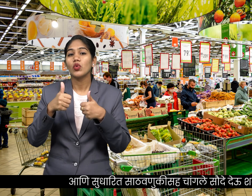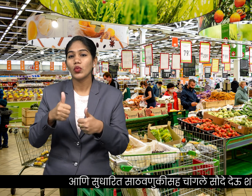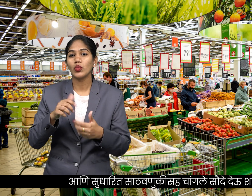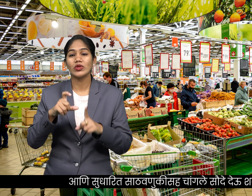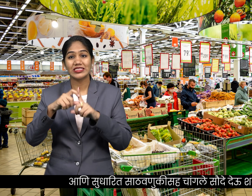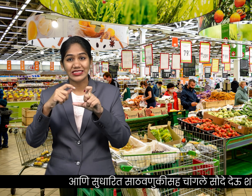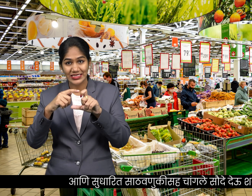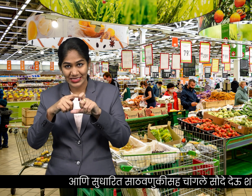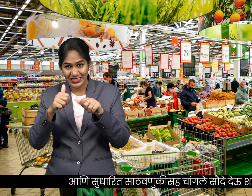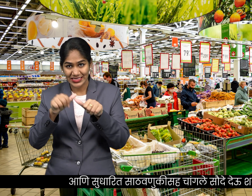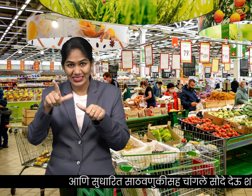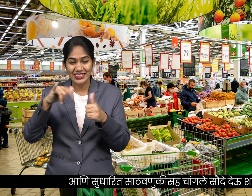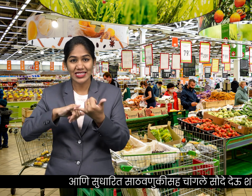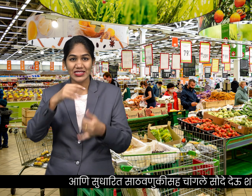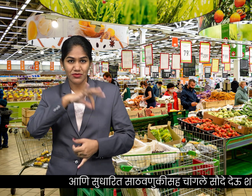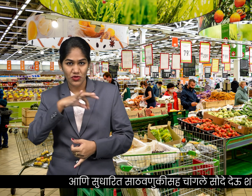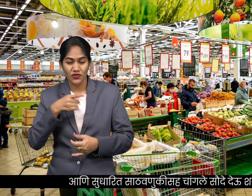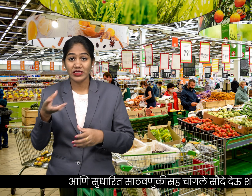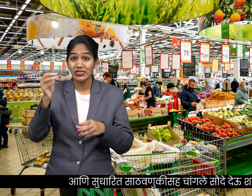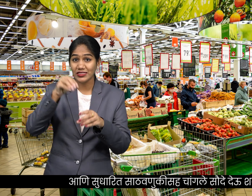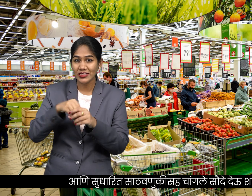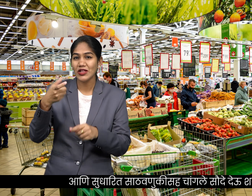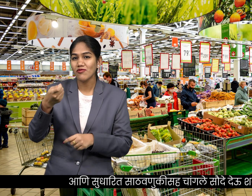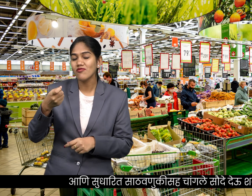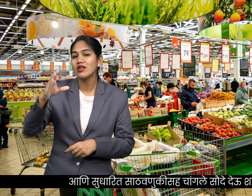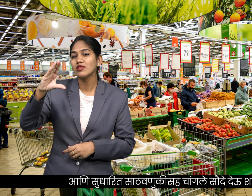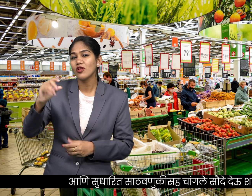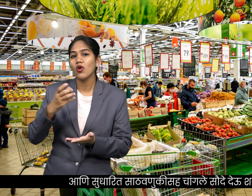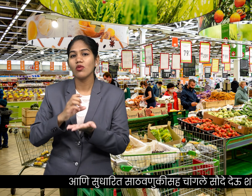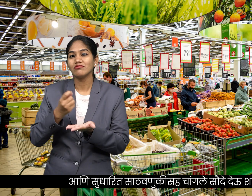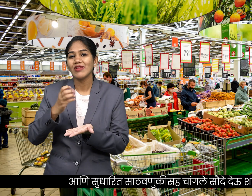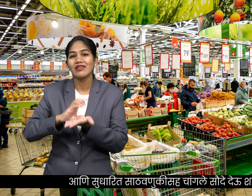आणि सुधारित साठवणुकीसह चांगले सौदे देऊ शकतात.